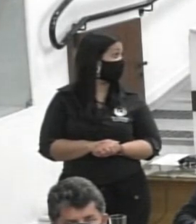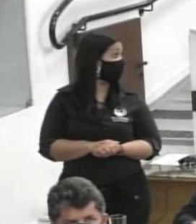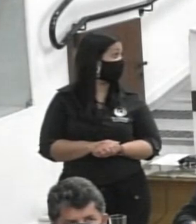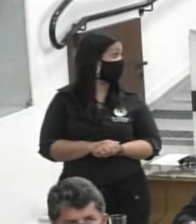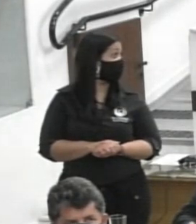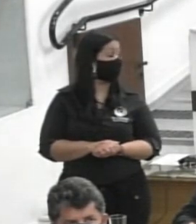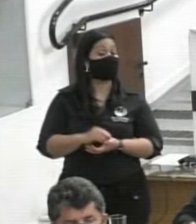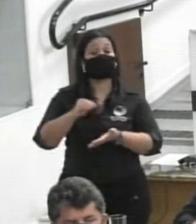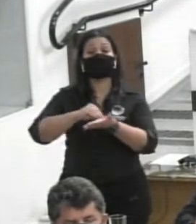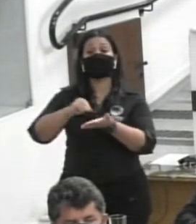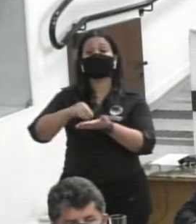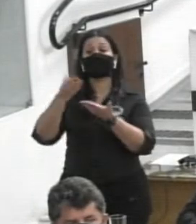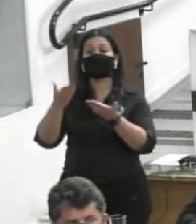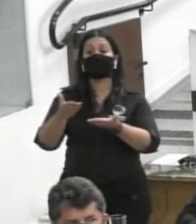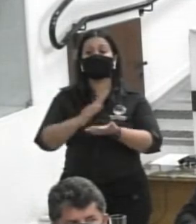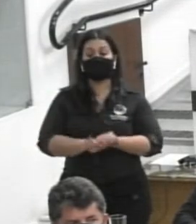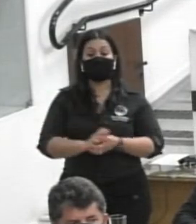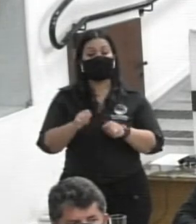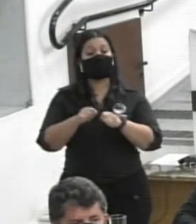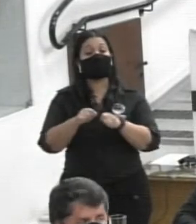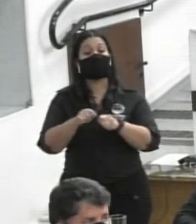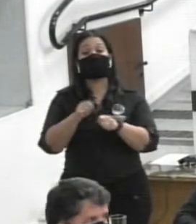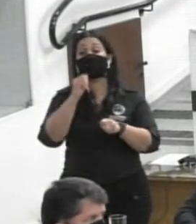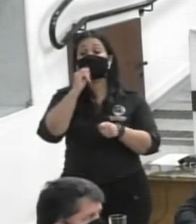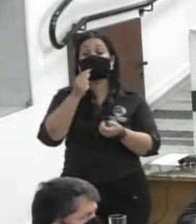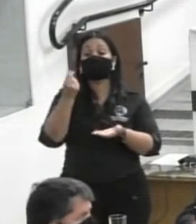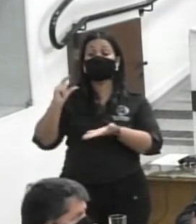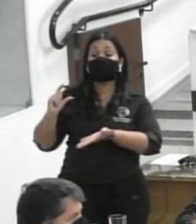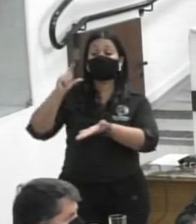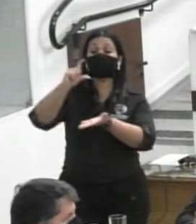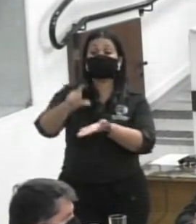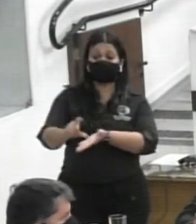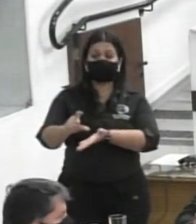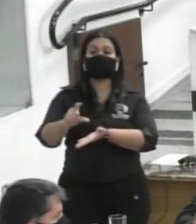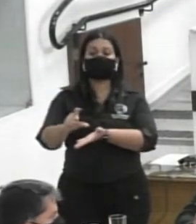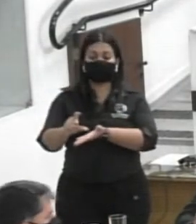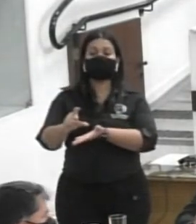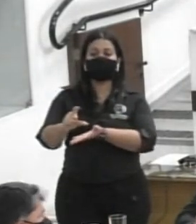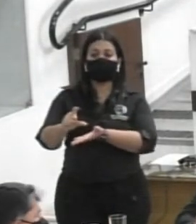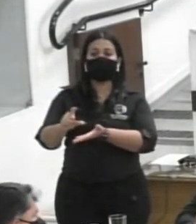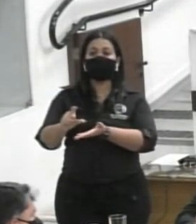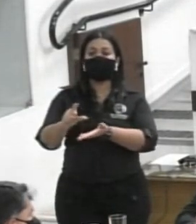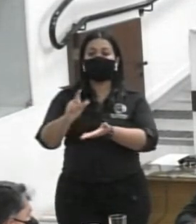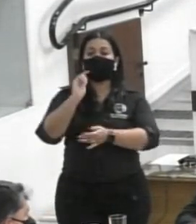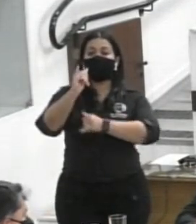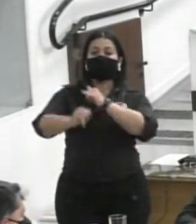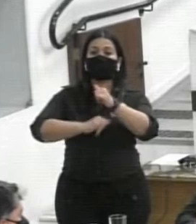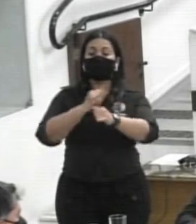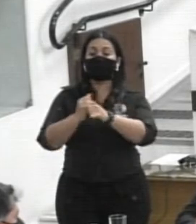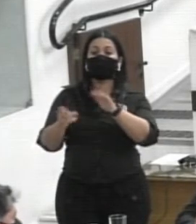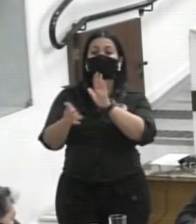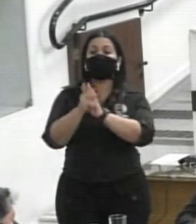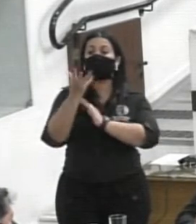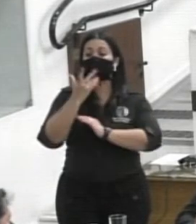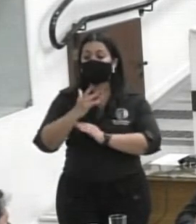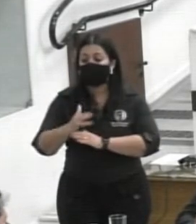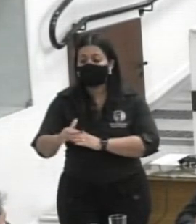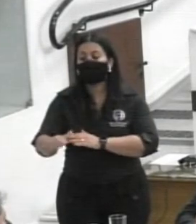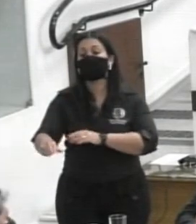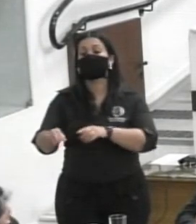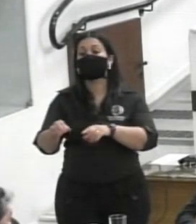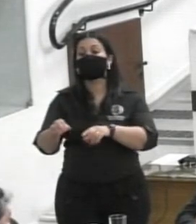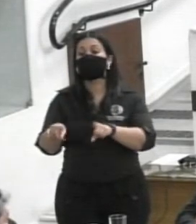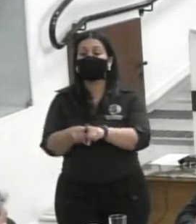Secretária, foi feito investimento em internet para os alunos e para os